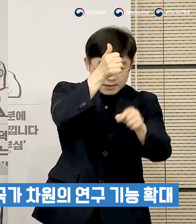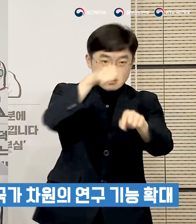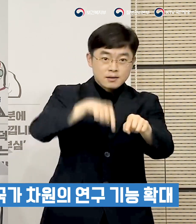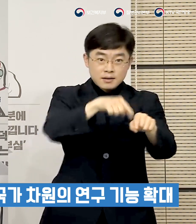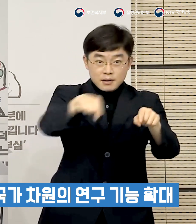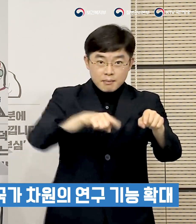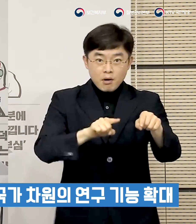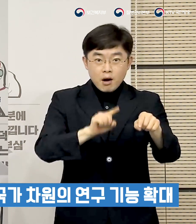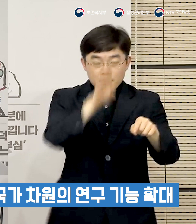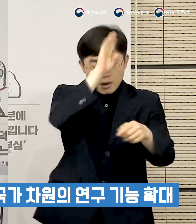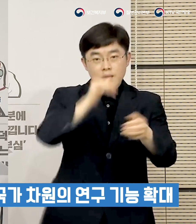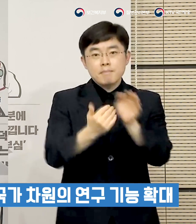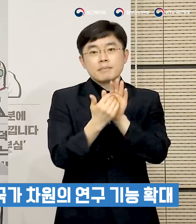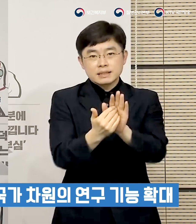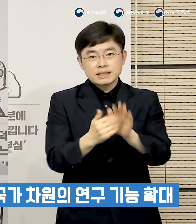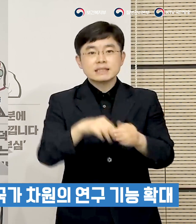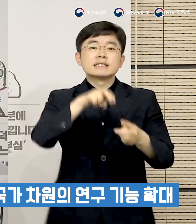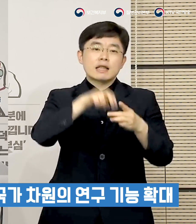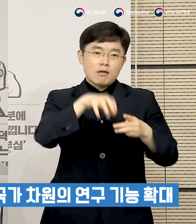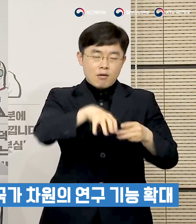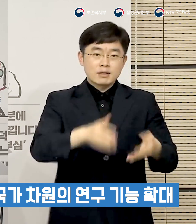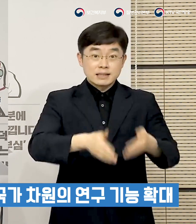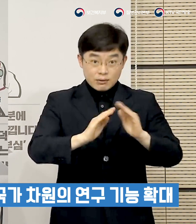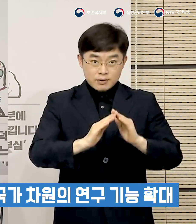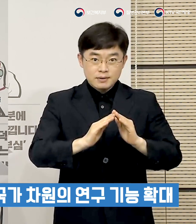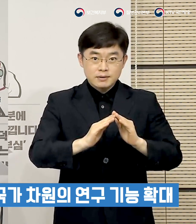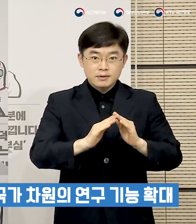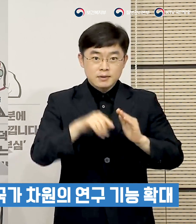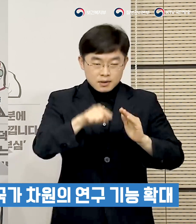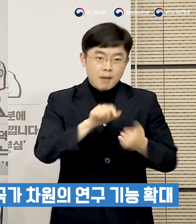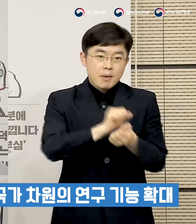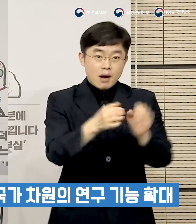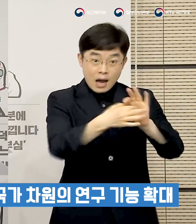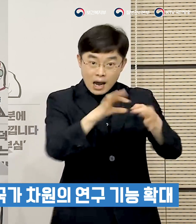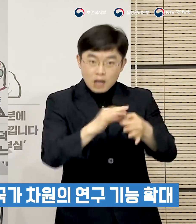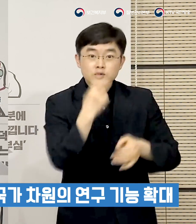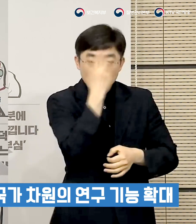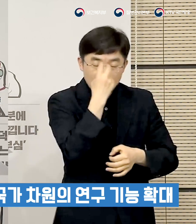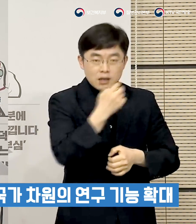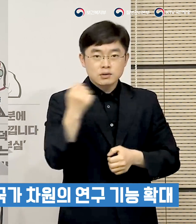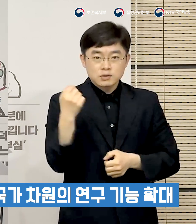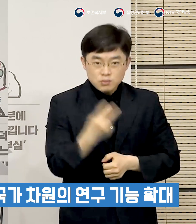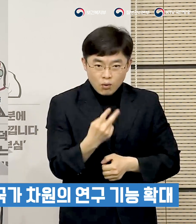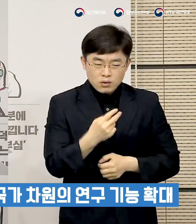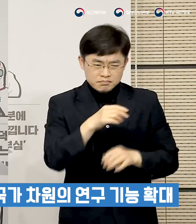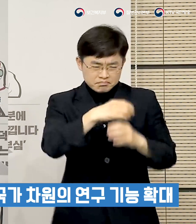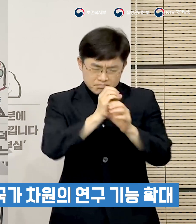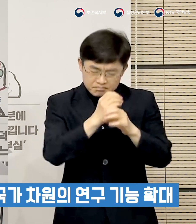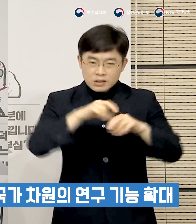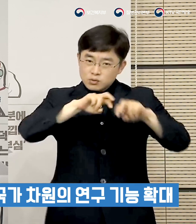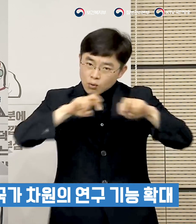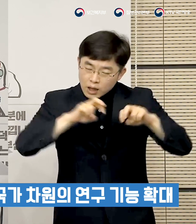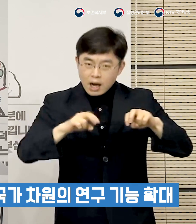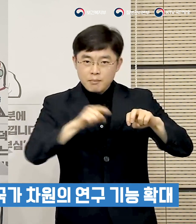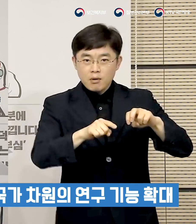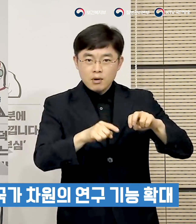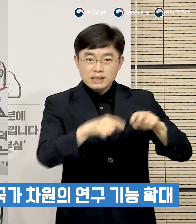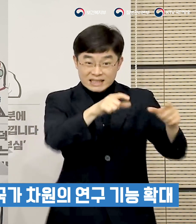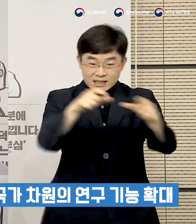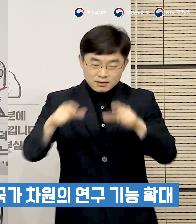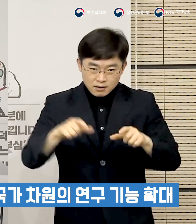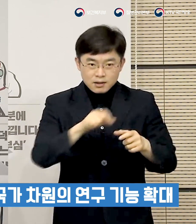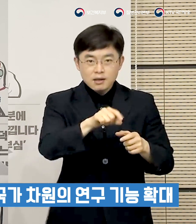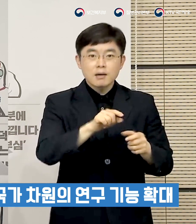권역별 질병대응센터를 설치하여 역학조사와 질병조사 분석 등 지역사회 방역